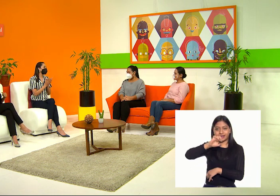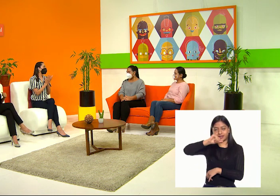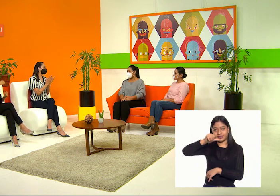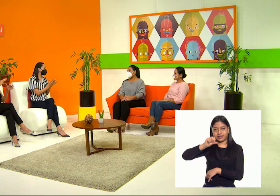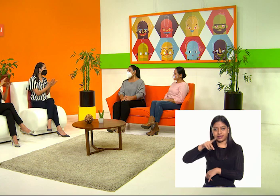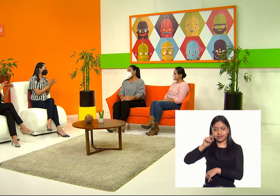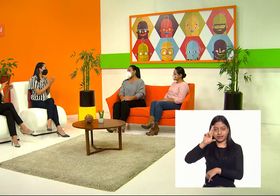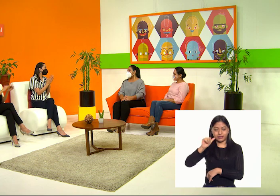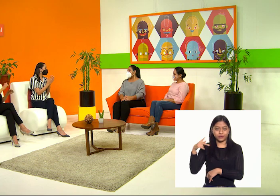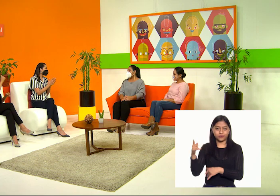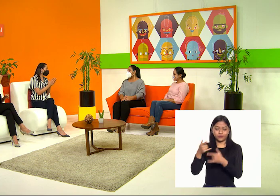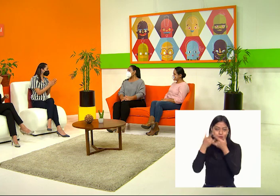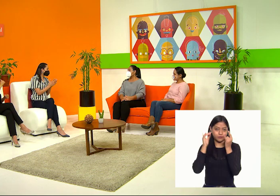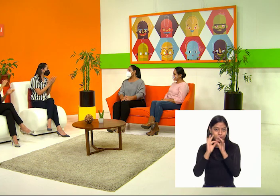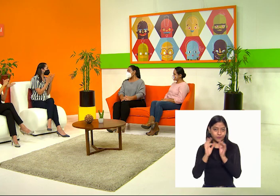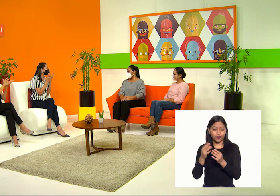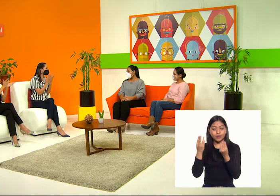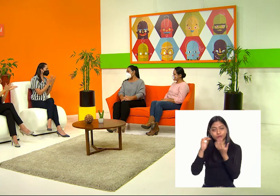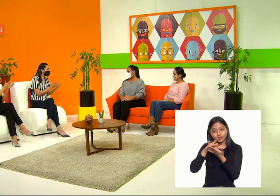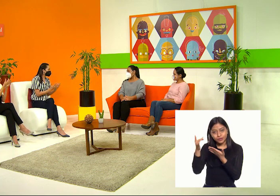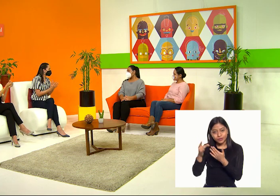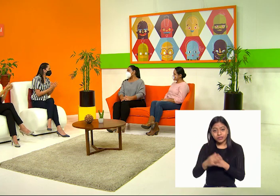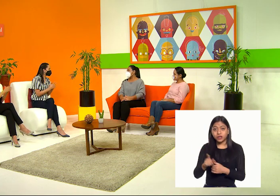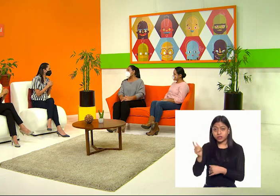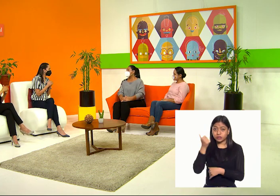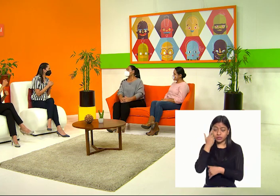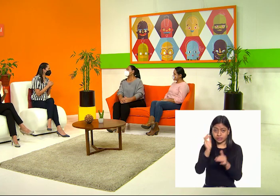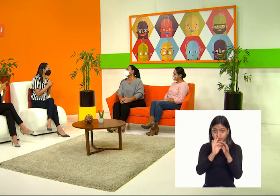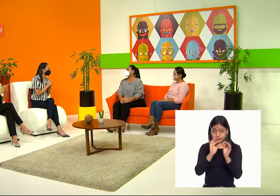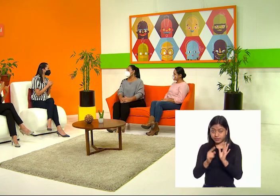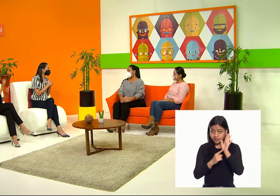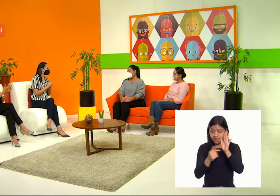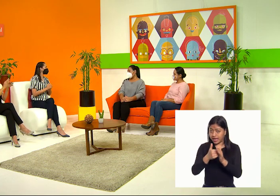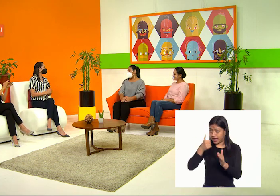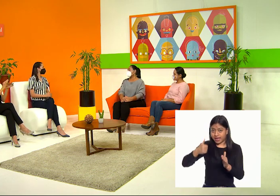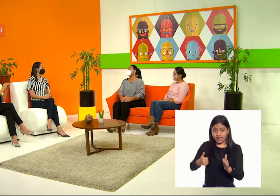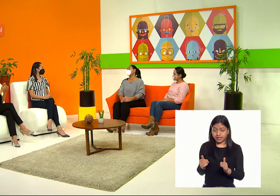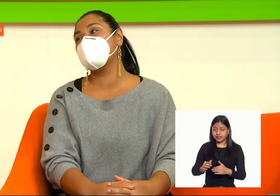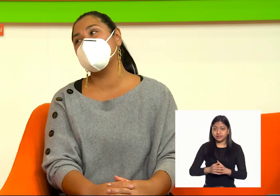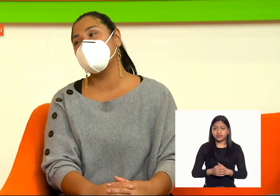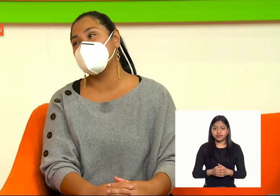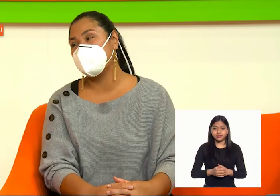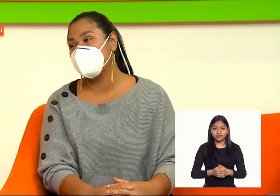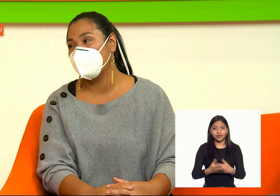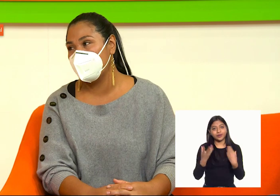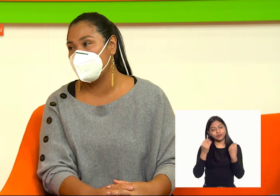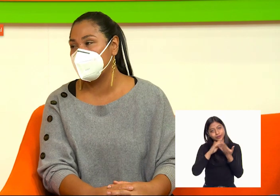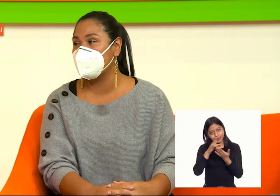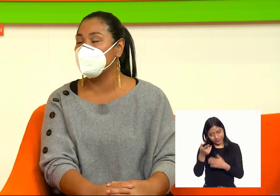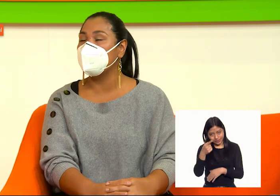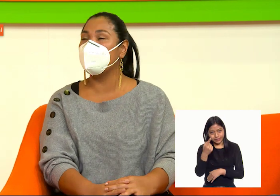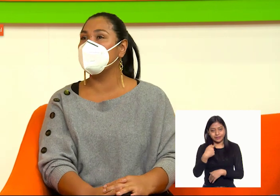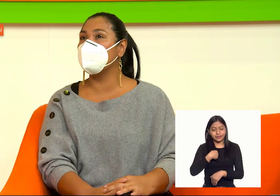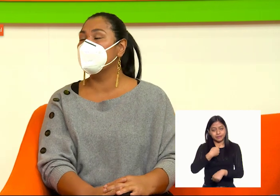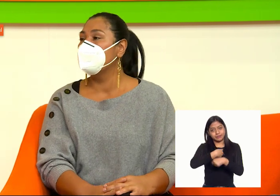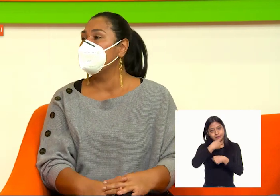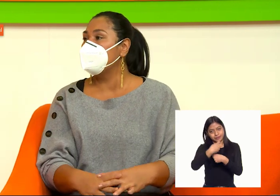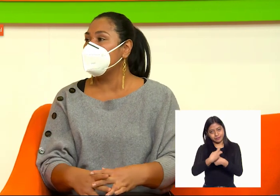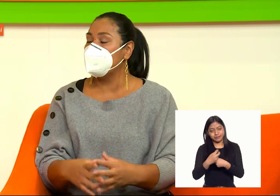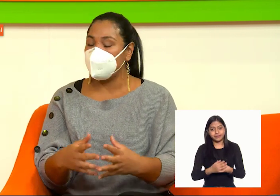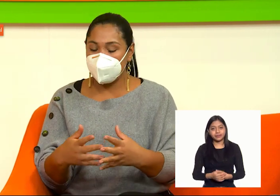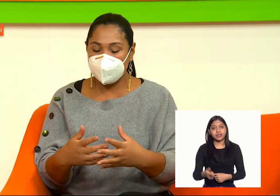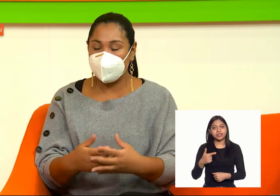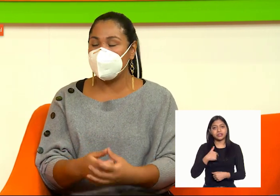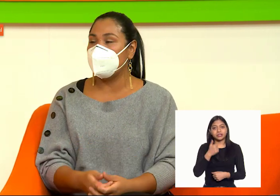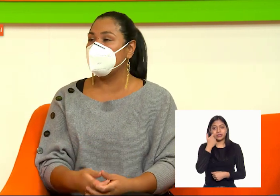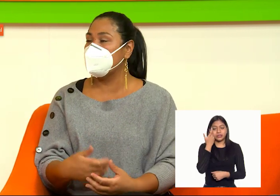experiencias. Arely, muchas gracias. ¿Algo que nos quieras compartir antes de irnos? Pues muchísimas gracias por la invitación, y pues yo no